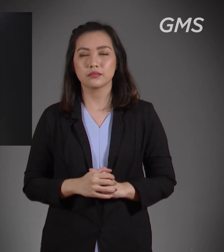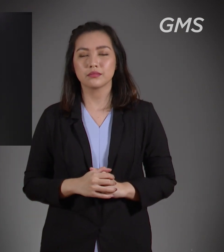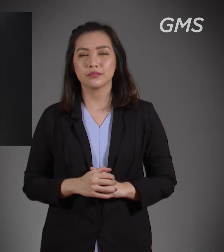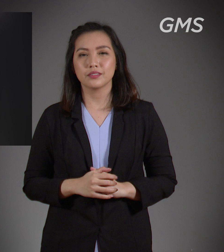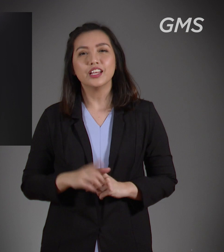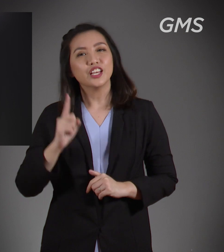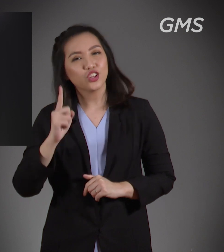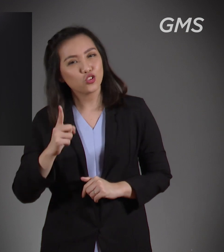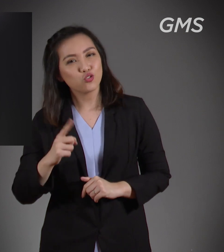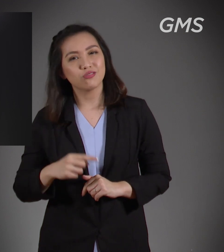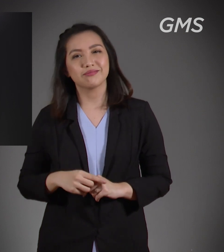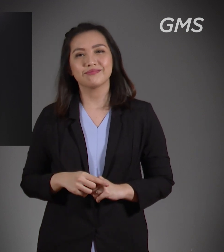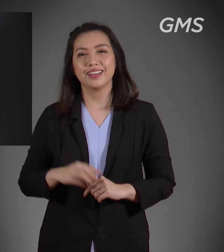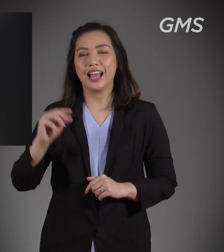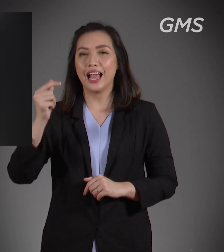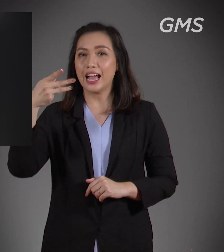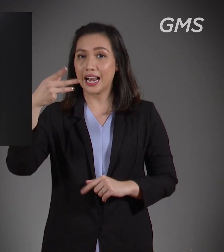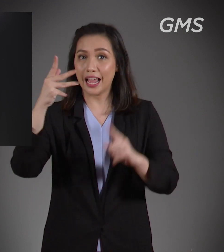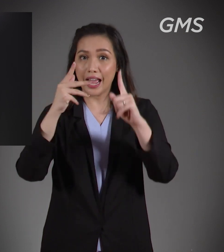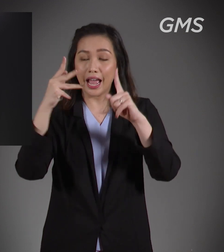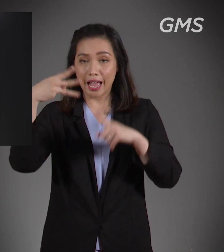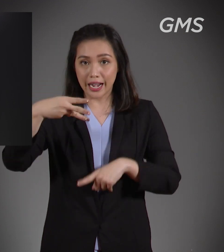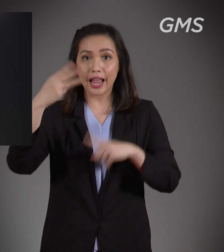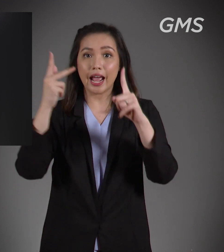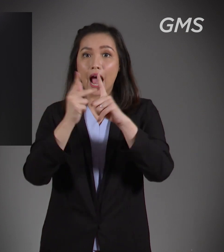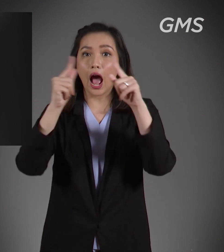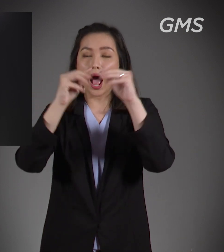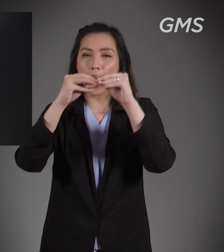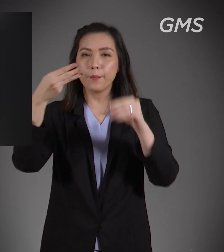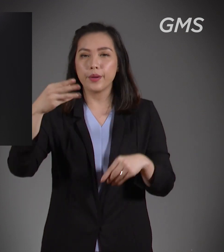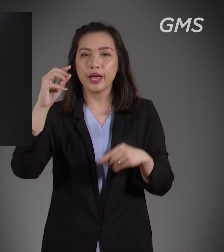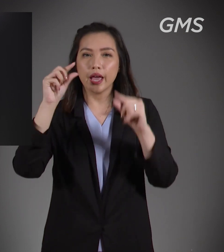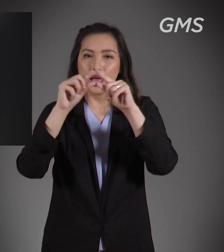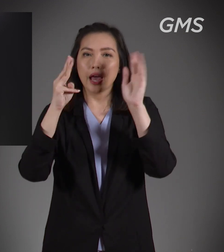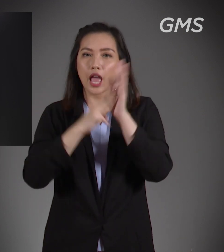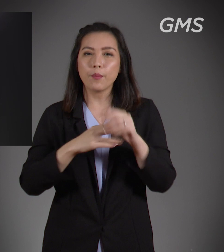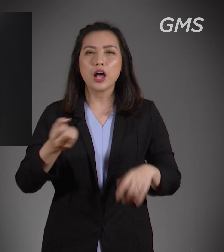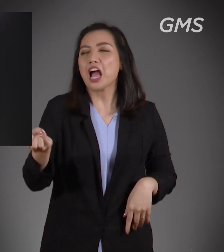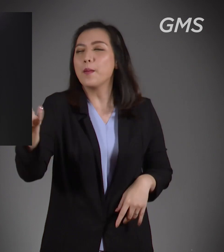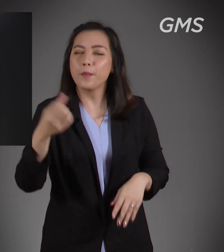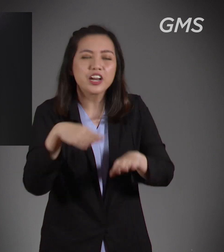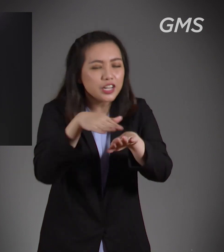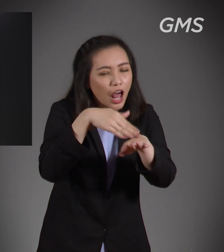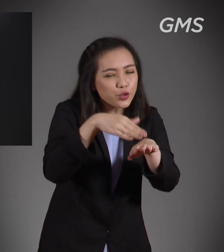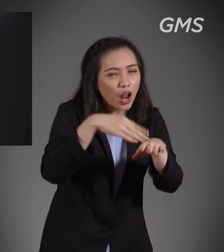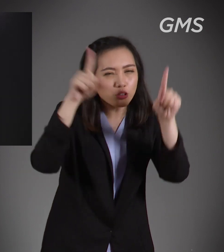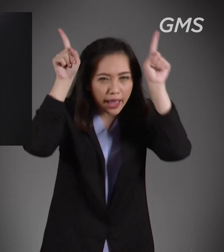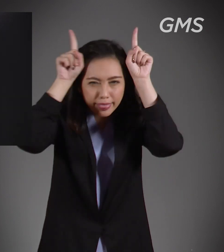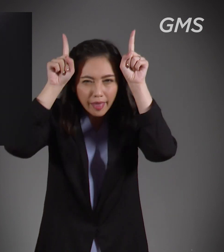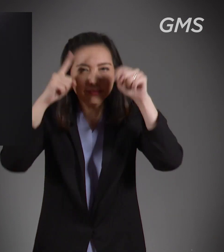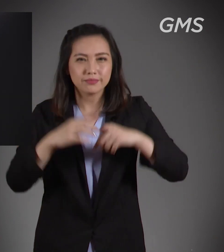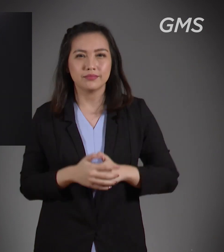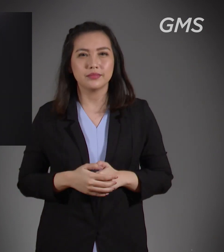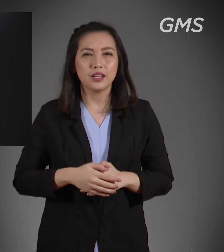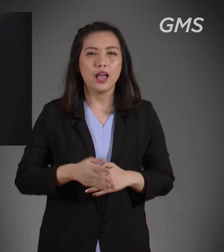setan. Orang yang begini paling gampang jatuh sebagai korban. Kenapa? Ketika seseorang